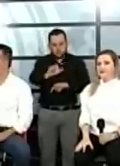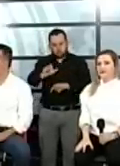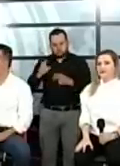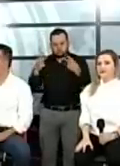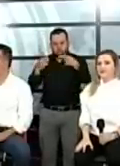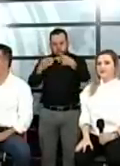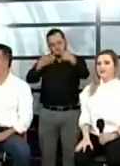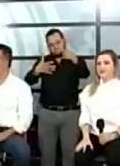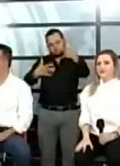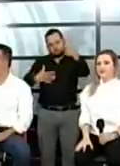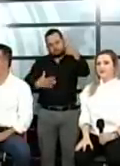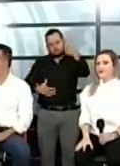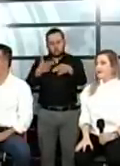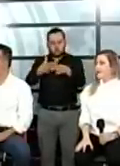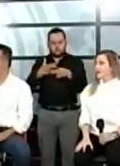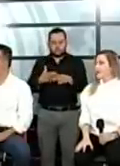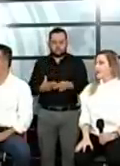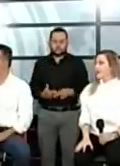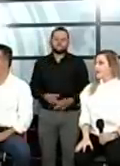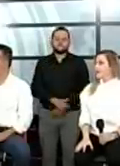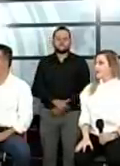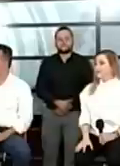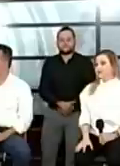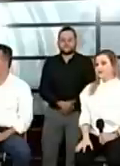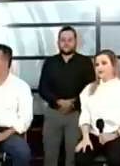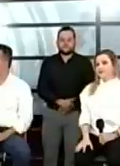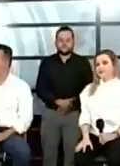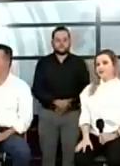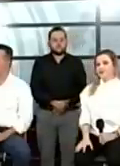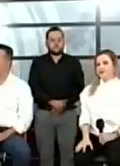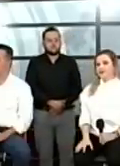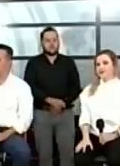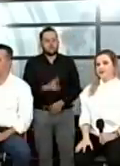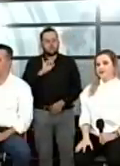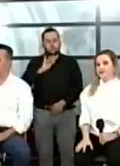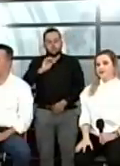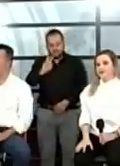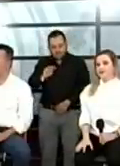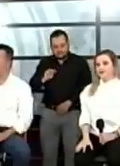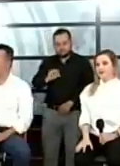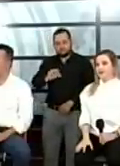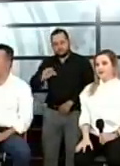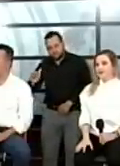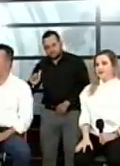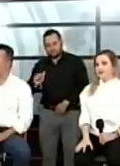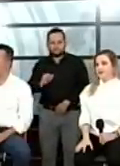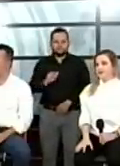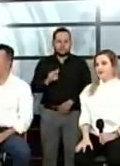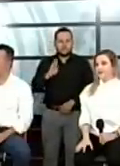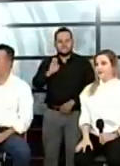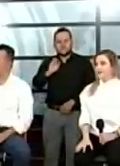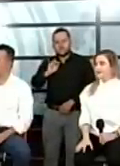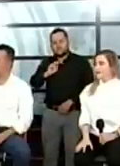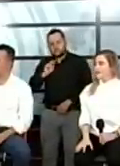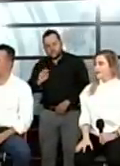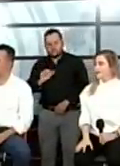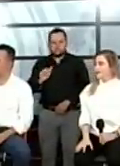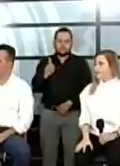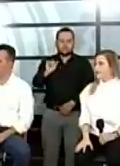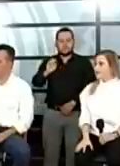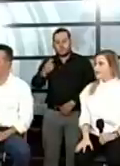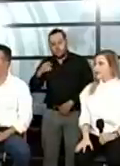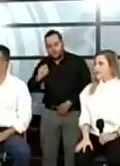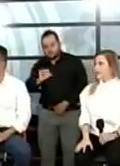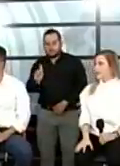Fernando Restrepo otra vez, ¿ve? Tiene 2. Sandra Milena Díaz. Rubén Darío. Alejandro Trejos. Beatriz Elena Arango. Santiago Rodríguez.